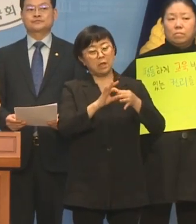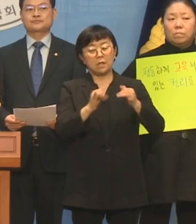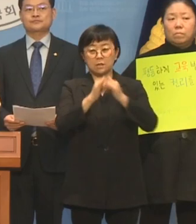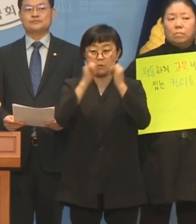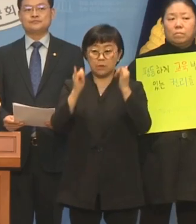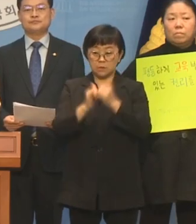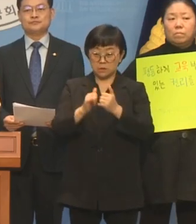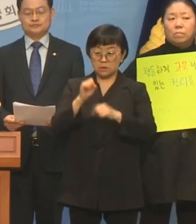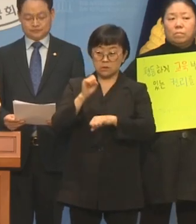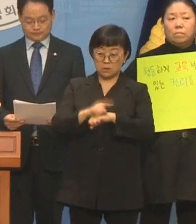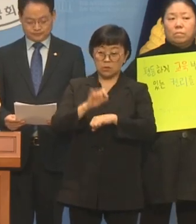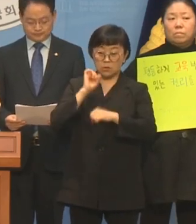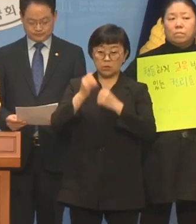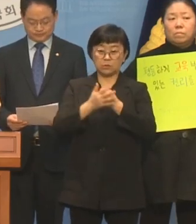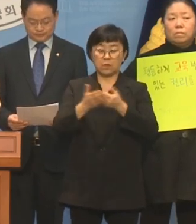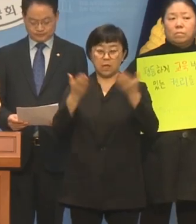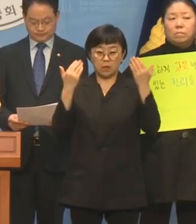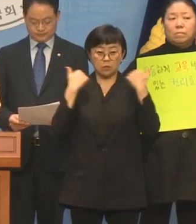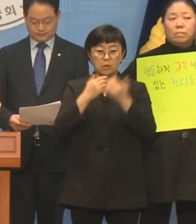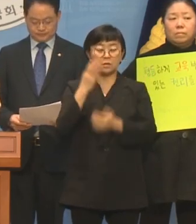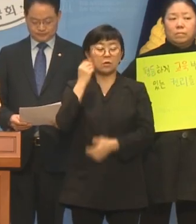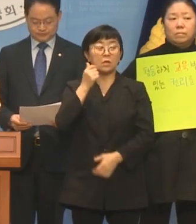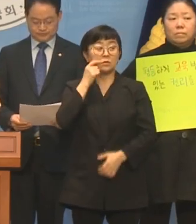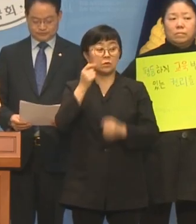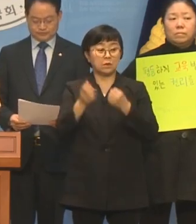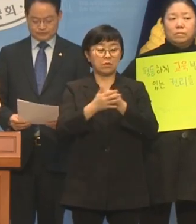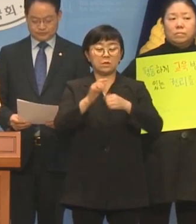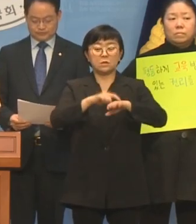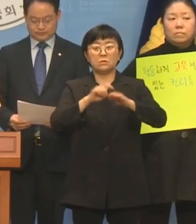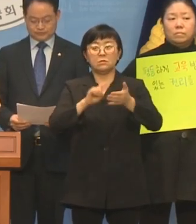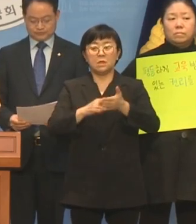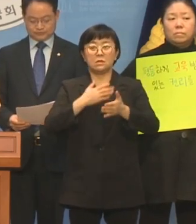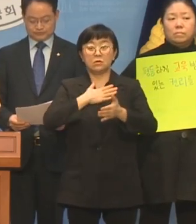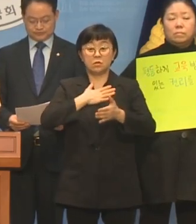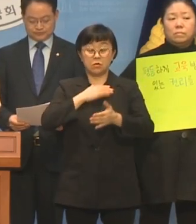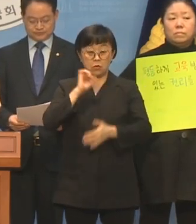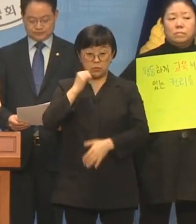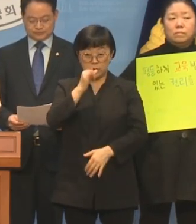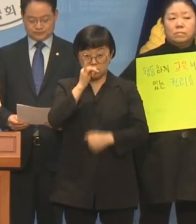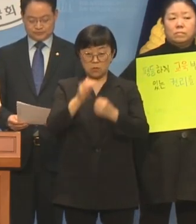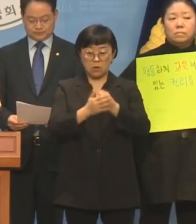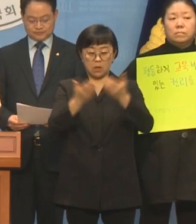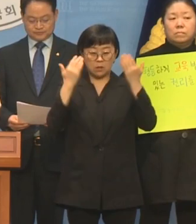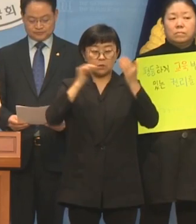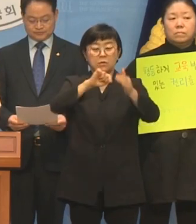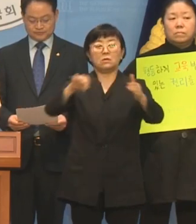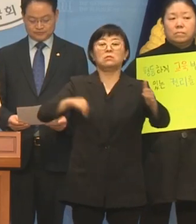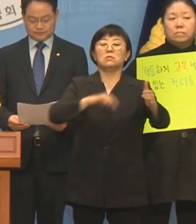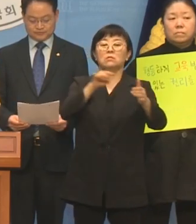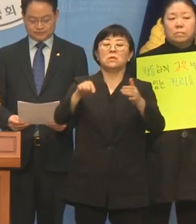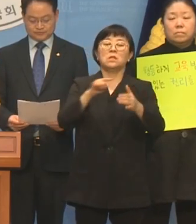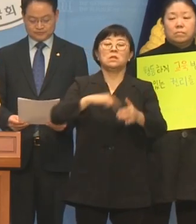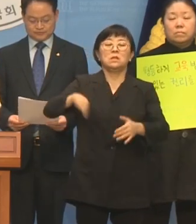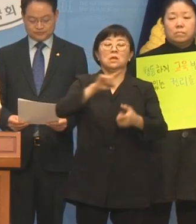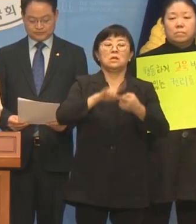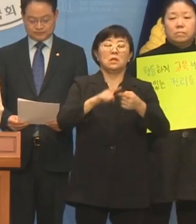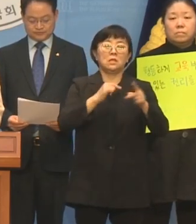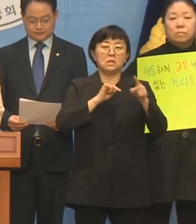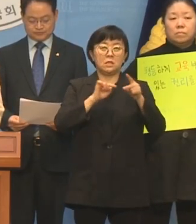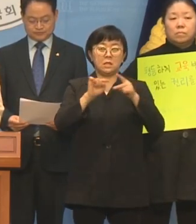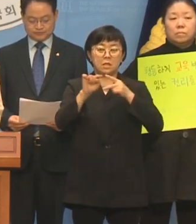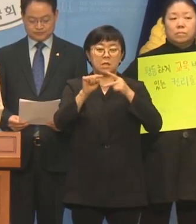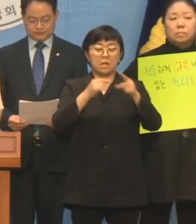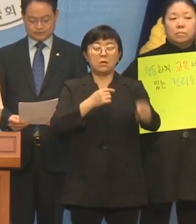어려움으로 학교 부정운과 심리 정서적 어려움을 겪고 있으며 학교 내에서도 이들에 대한 이해도가